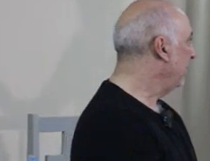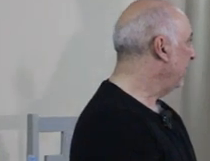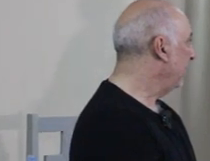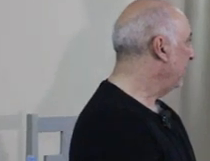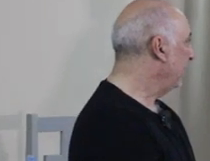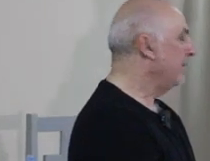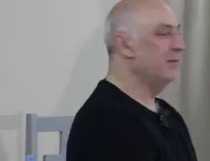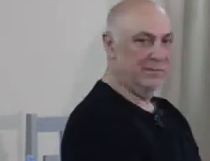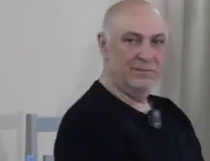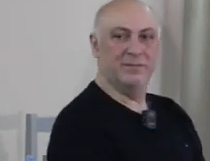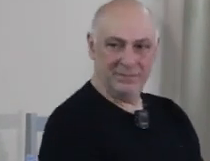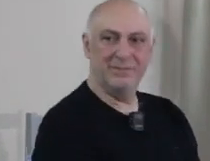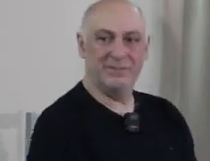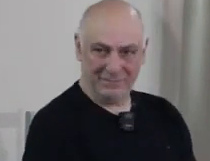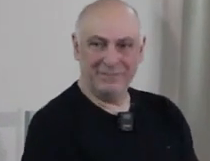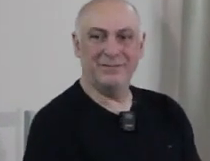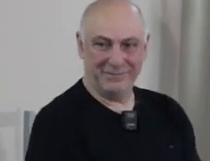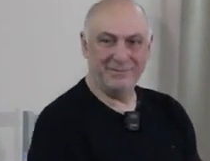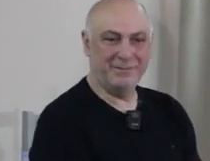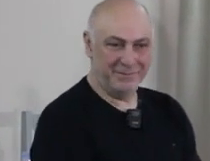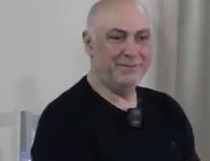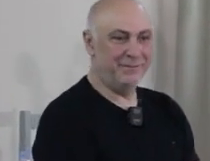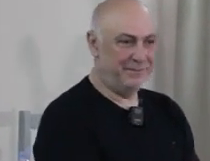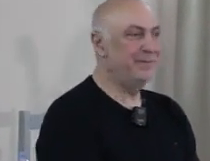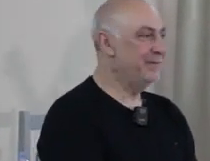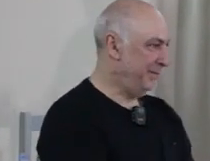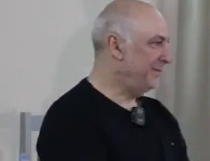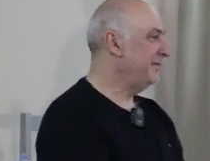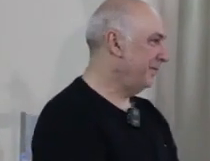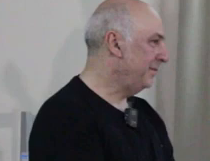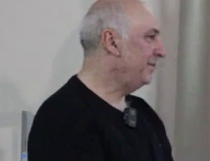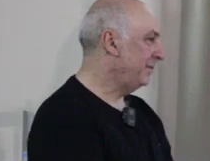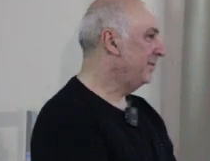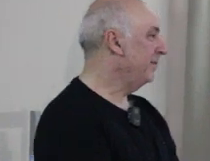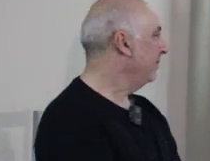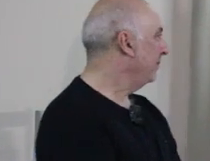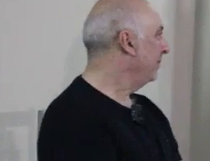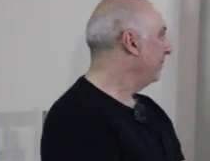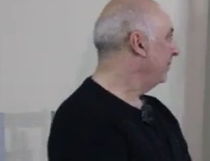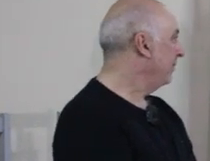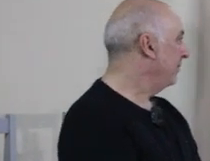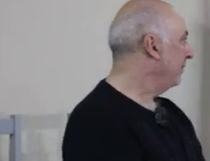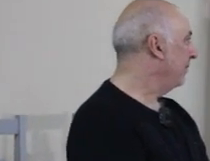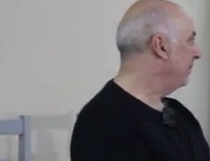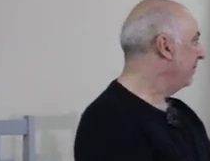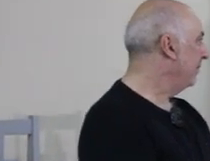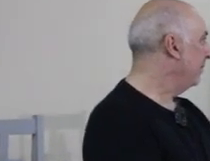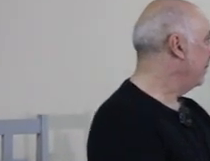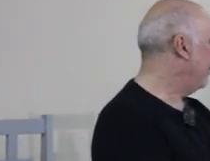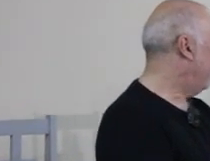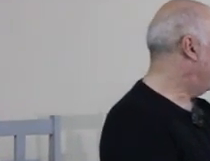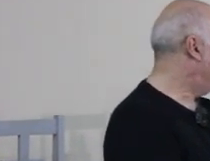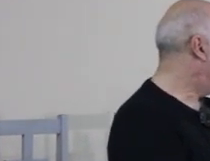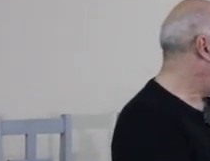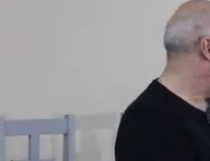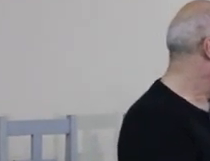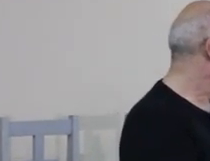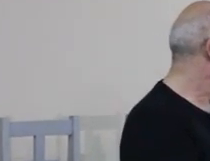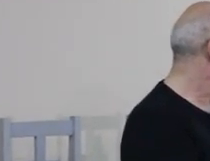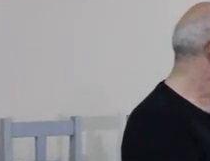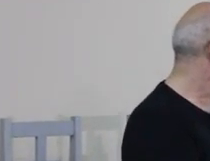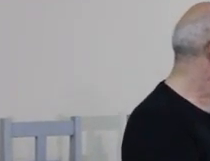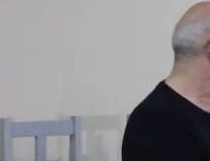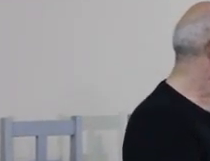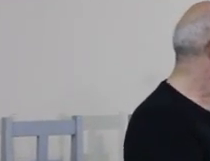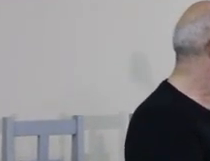o Piana é de Palmas. Então tem todo um esforço, um apoio do nosso vice-governador, nosso presidente do comércio,